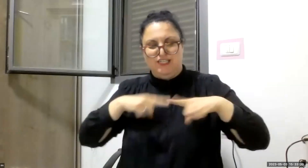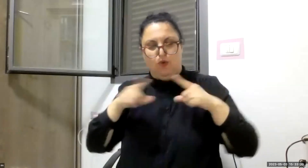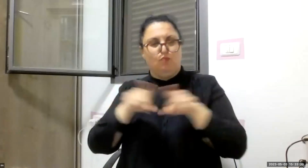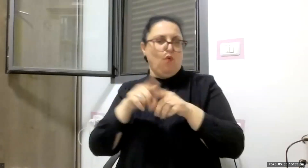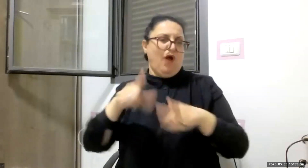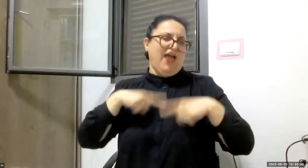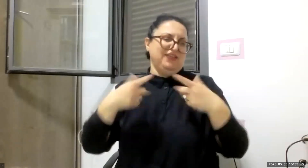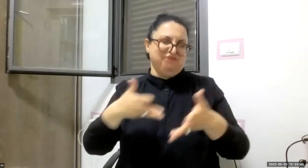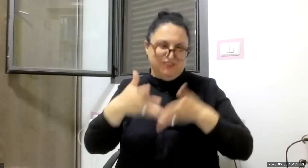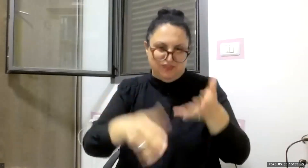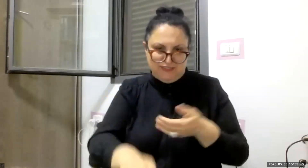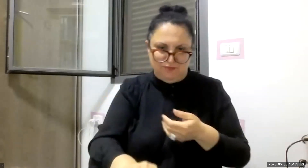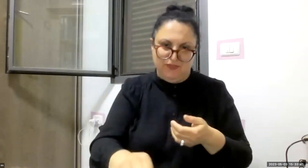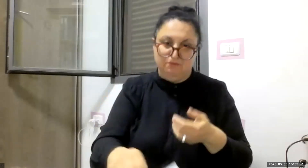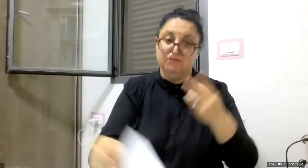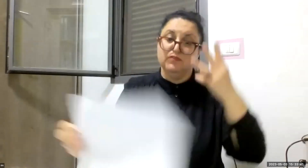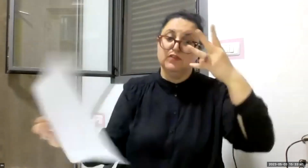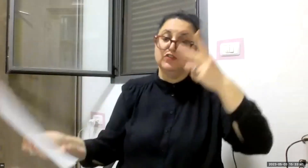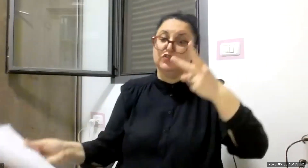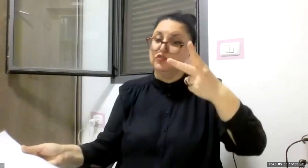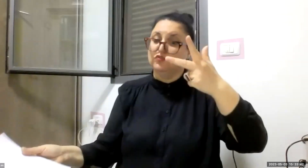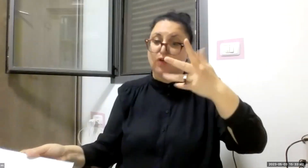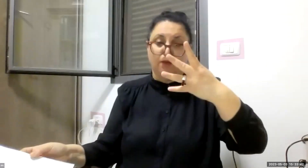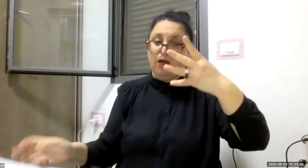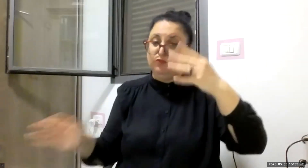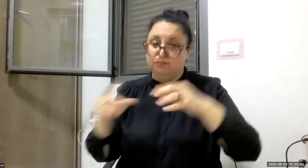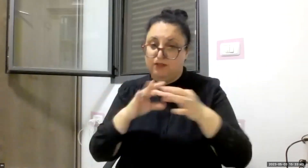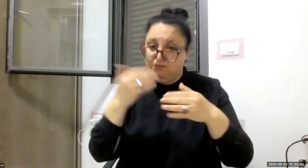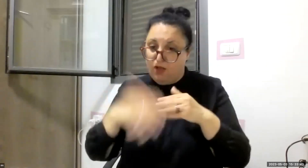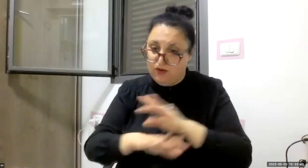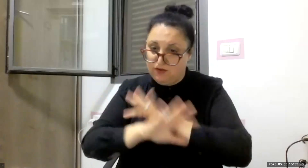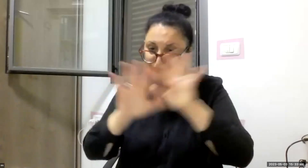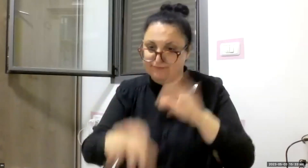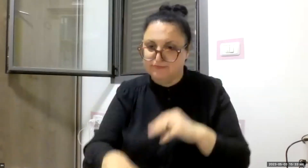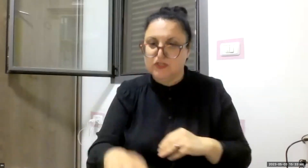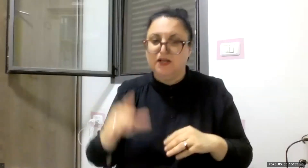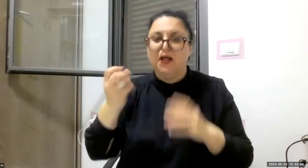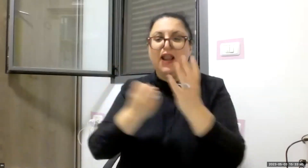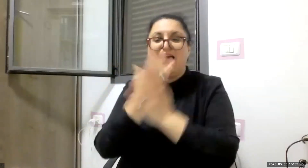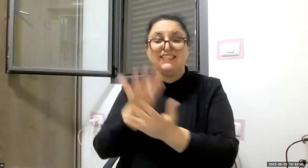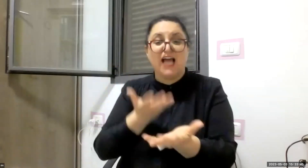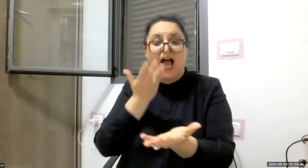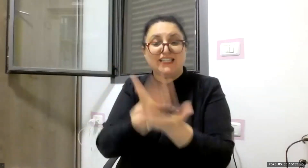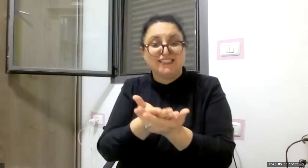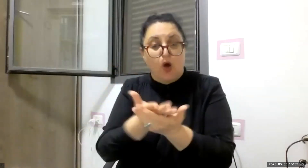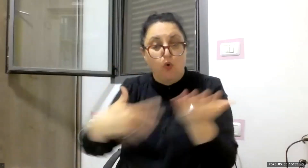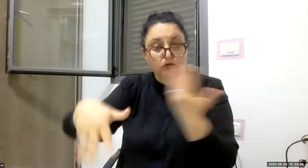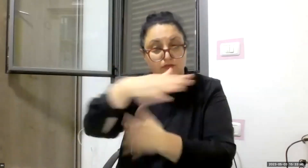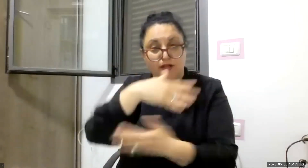במוצבות כמו למשל חיים בשפת סימנים יש לי עוד שלושה ארבעה משפטים אחרונים